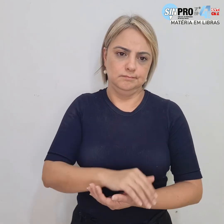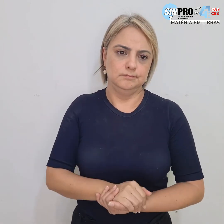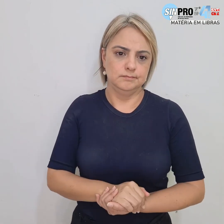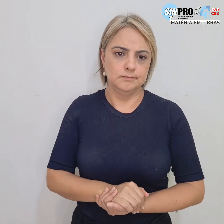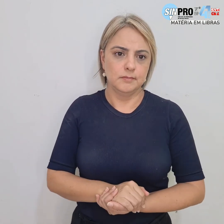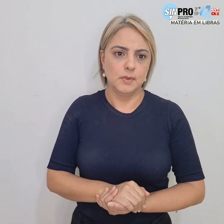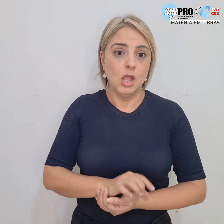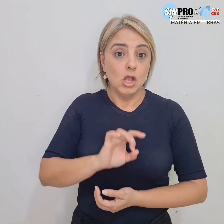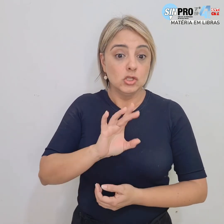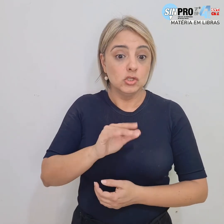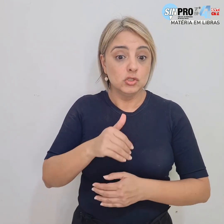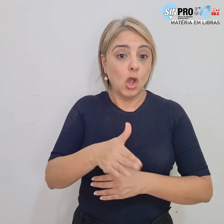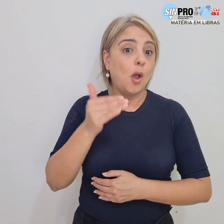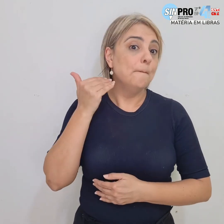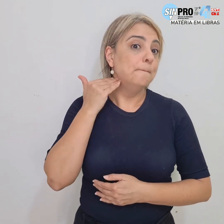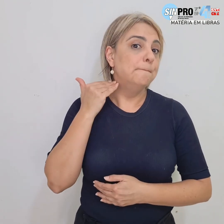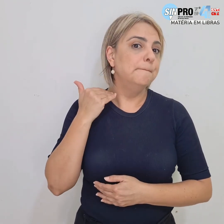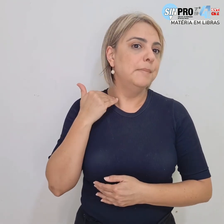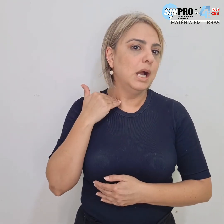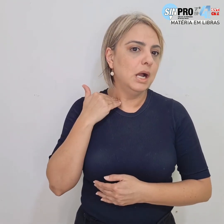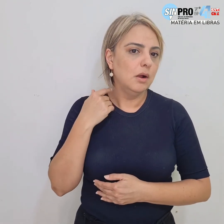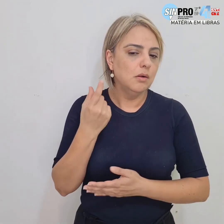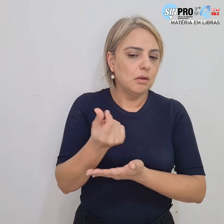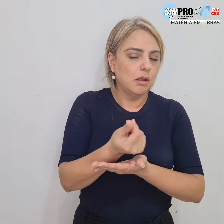com exceção aos bancos que têm lucros bilionários,